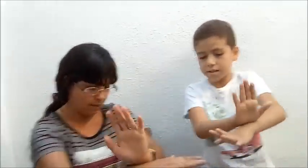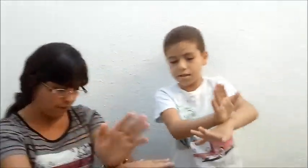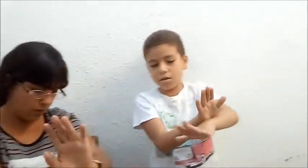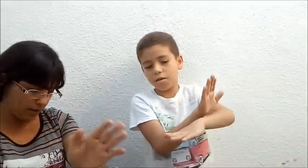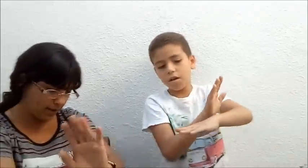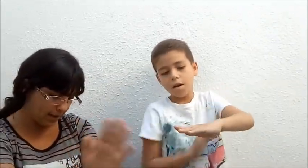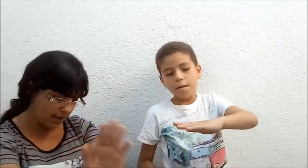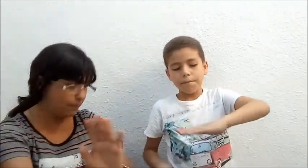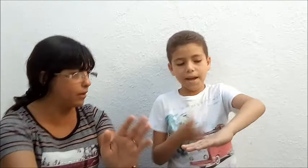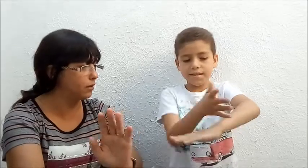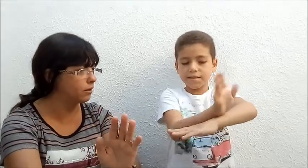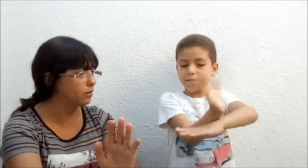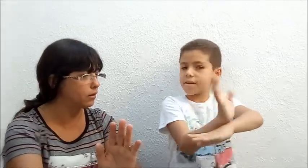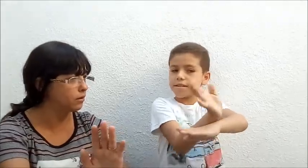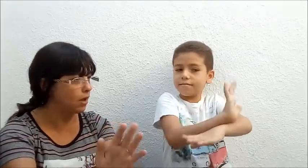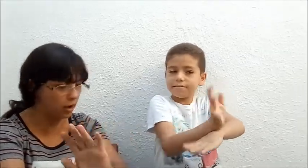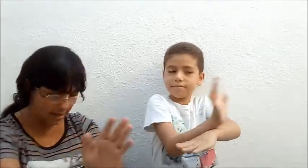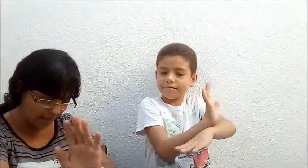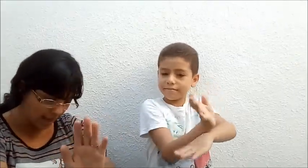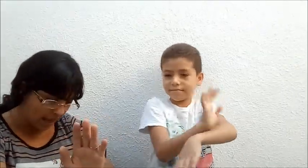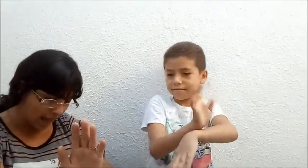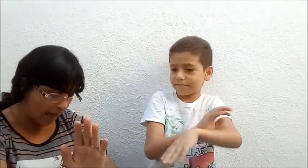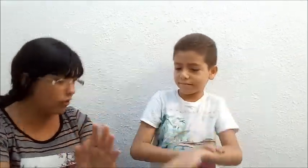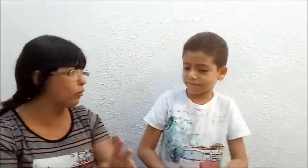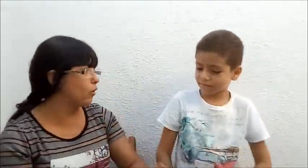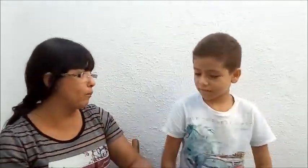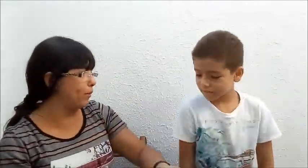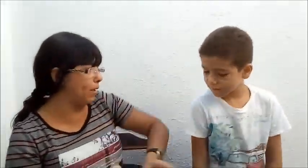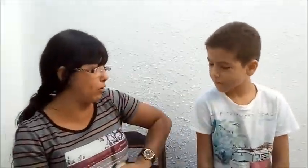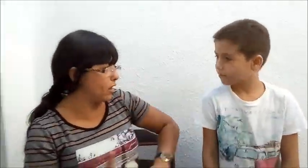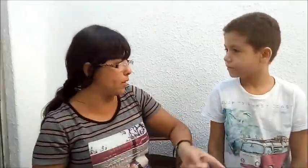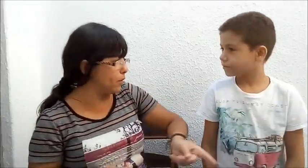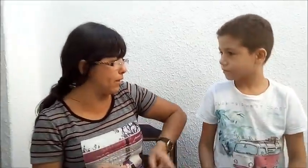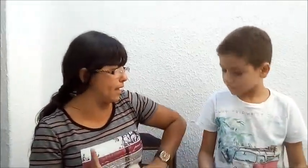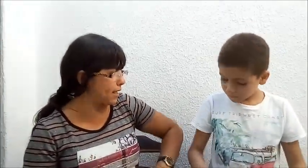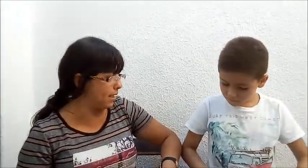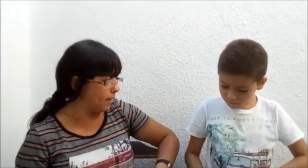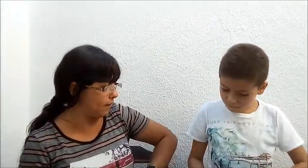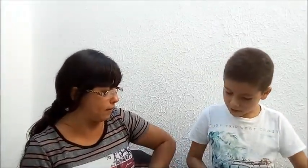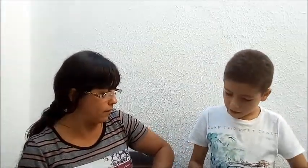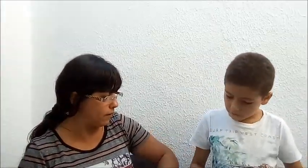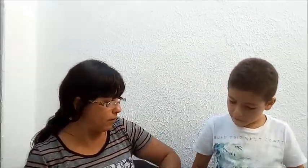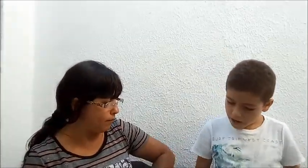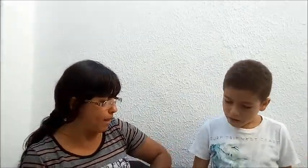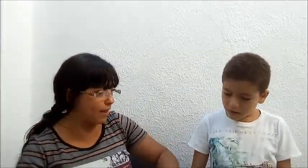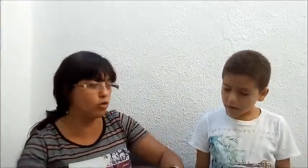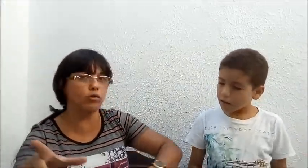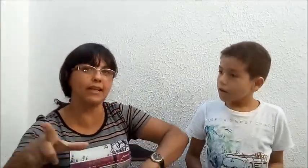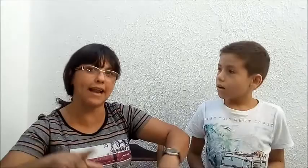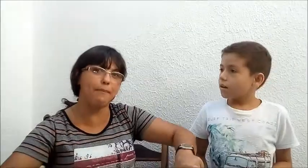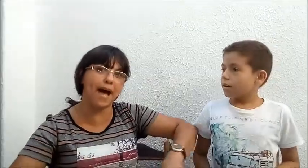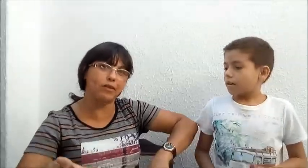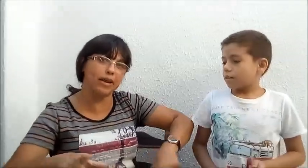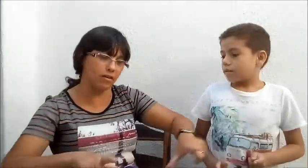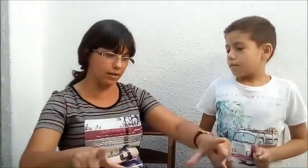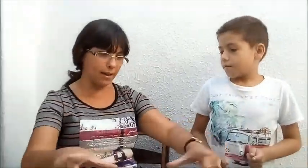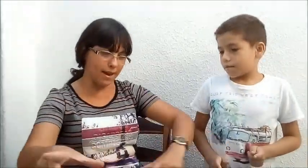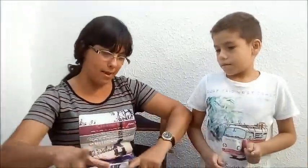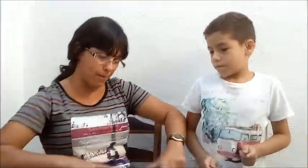É, assim. e cinema. Pega assim como assim. Ok. Aí, primo, sinal de primeira isso aqui. É. Parece um ponto de trabalho, né? aqui, trabalho é